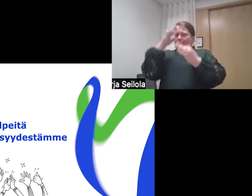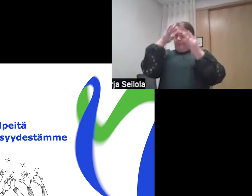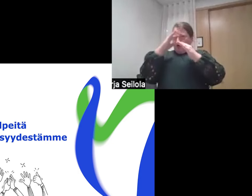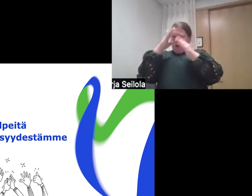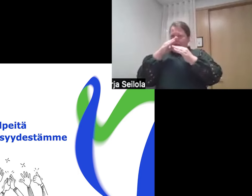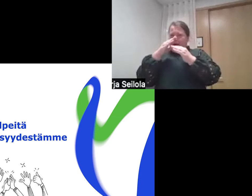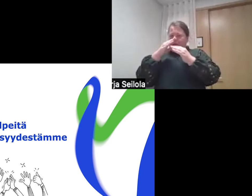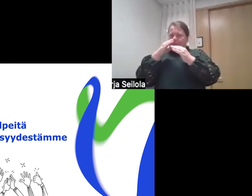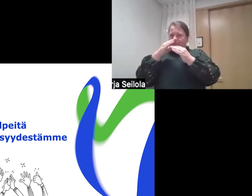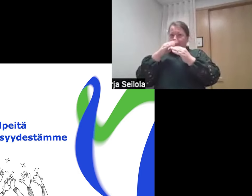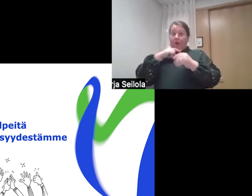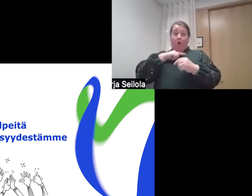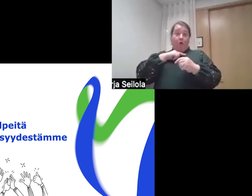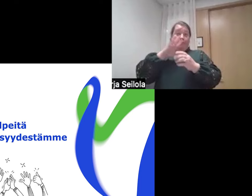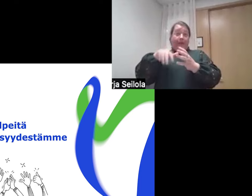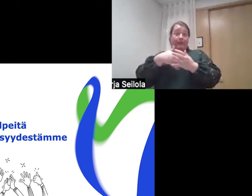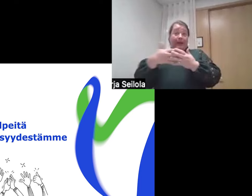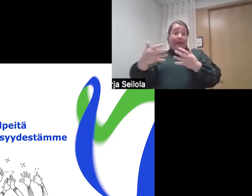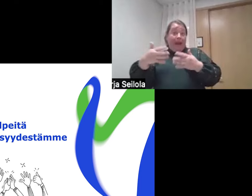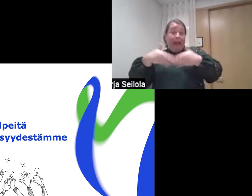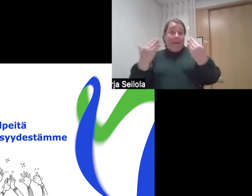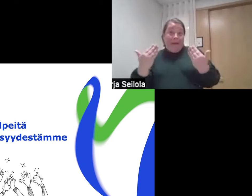miten me puhutaan viittomakielistä